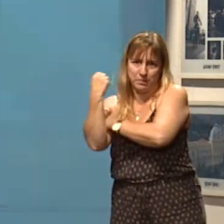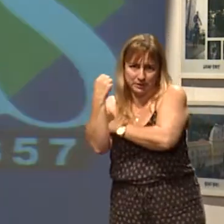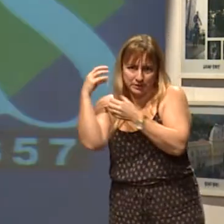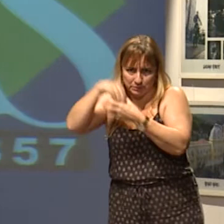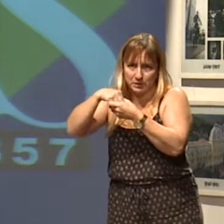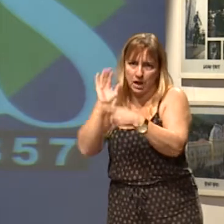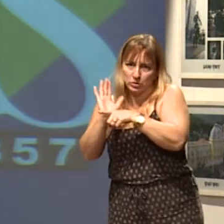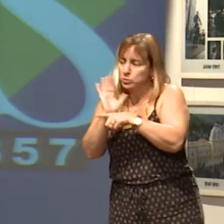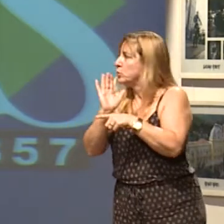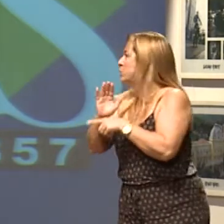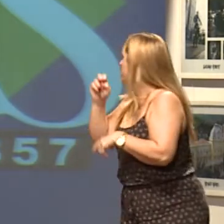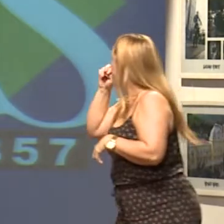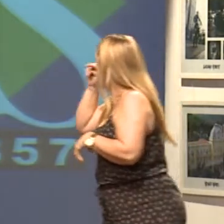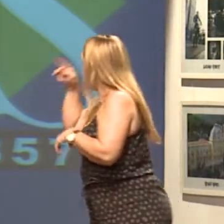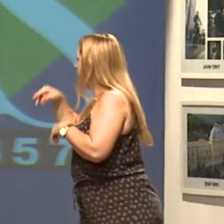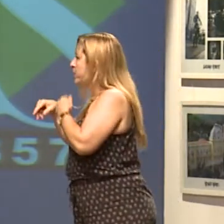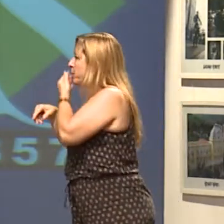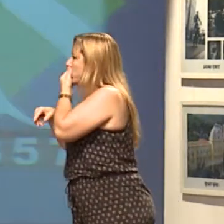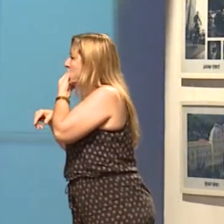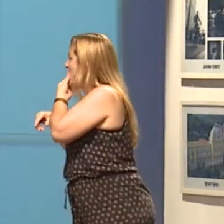como esse movimento feminista na comunidade surda.